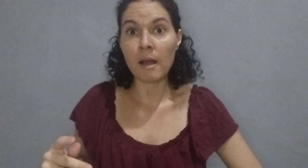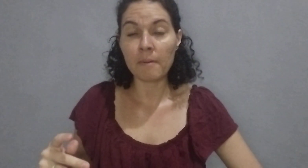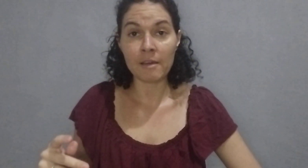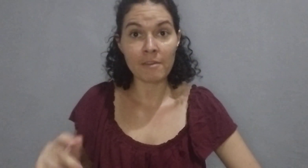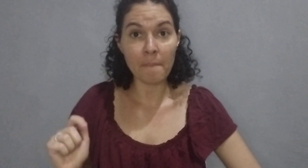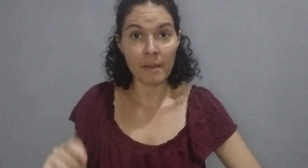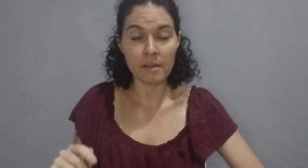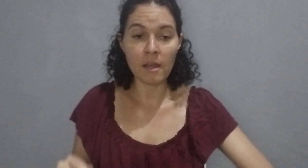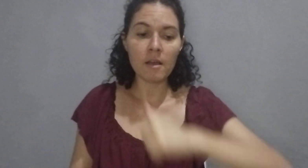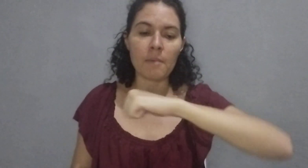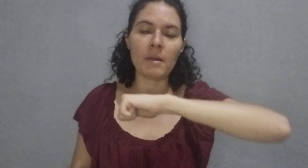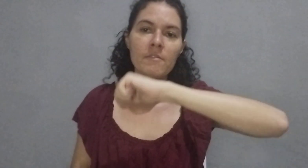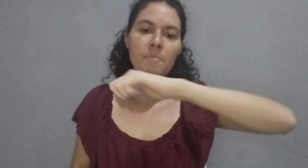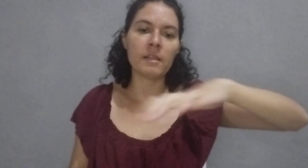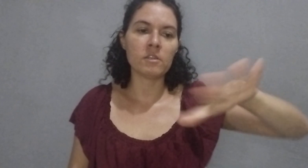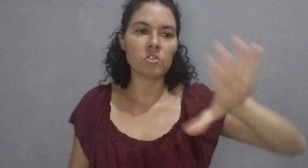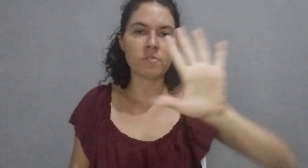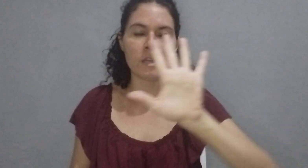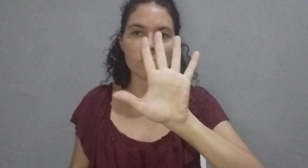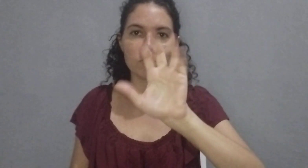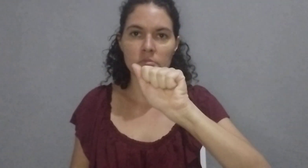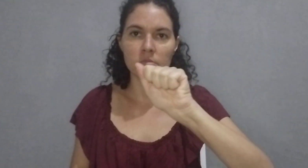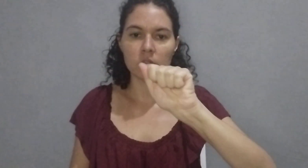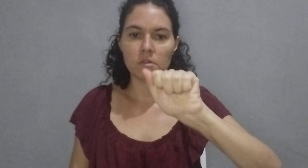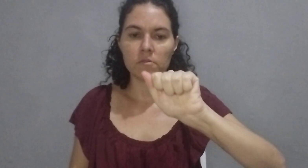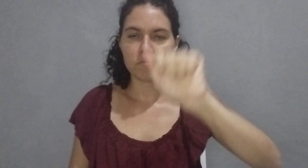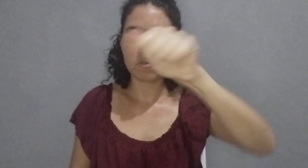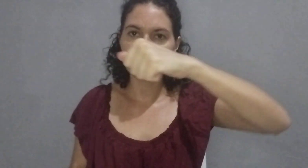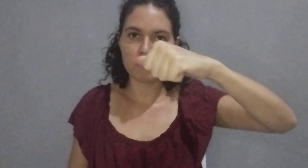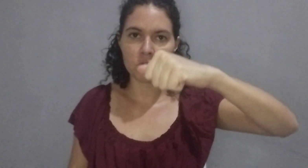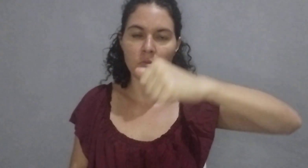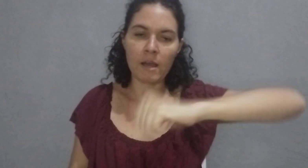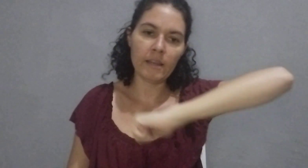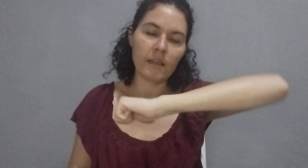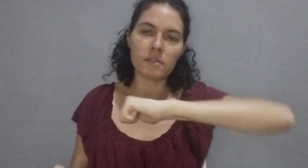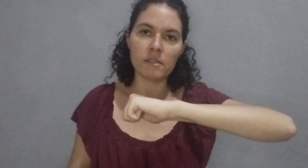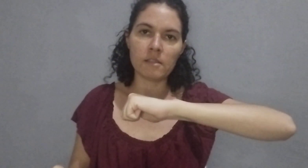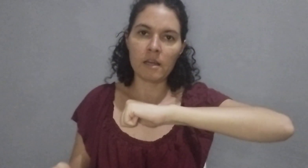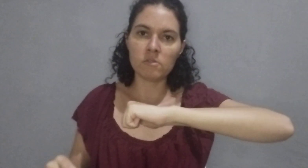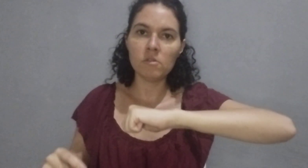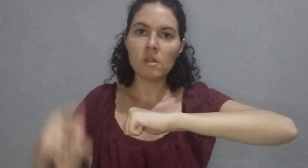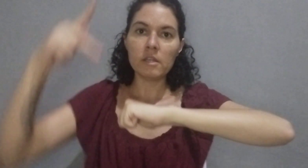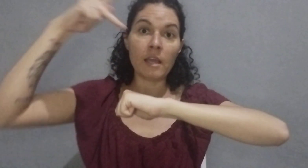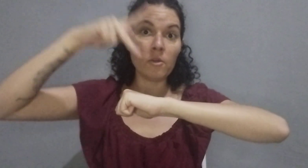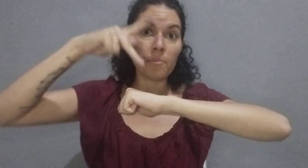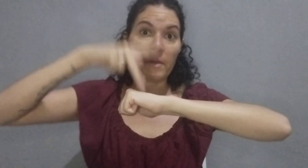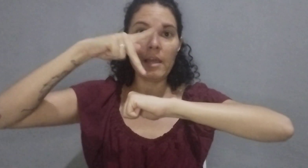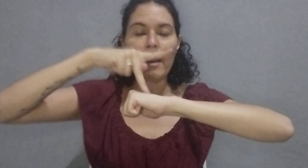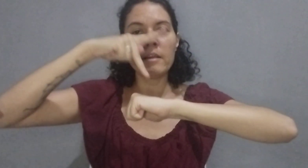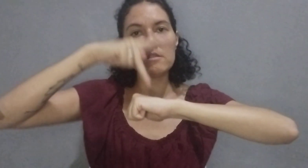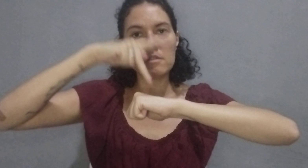a palavra pedra. A palavra pedra a gente faz como se fosse um A, né, deitado, e aí o P é em